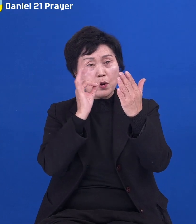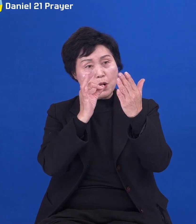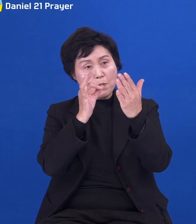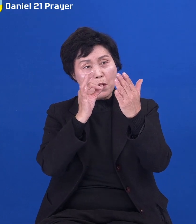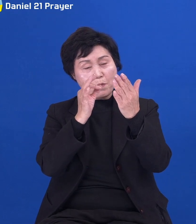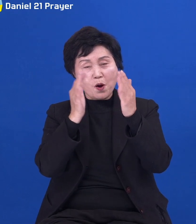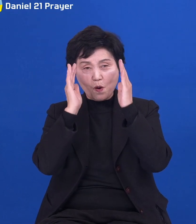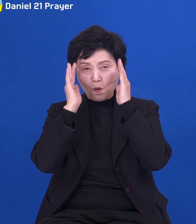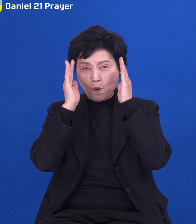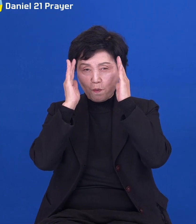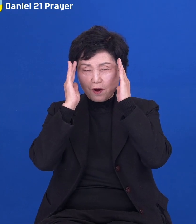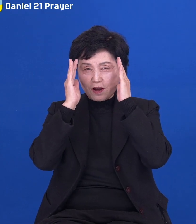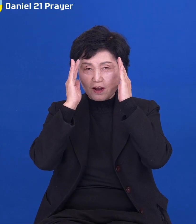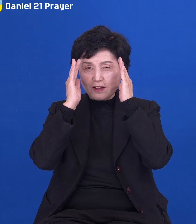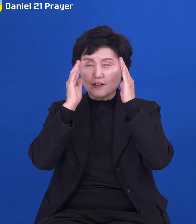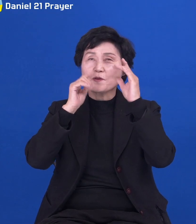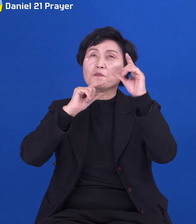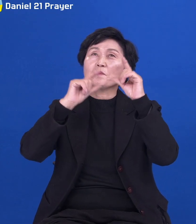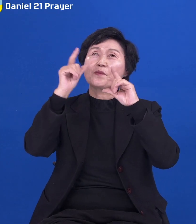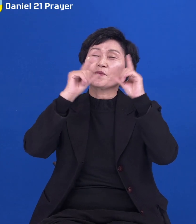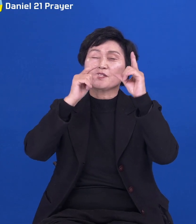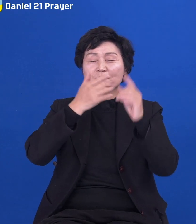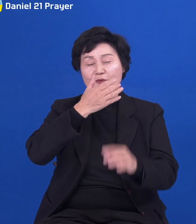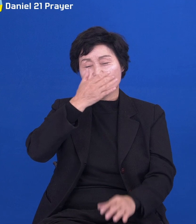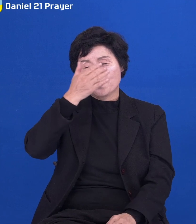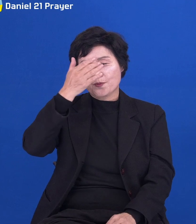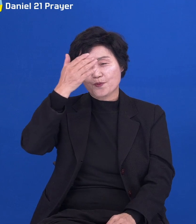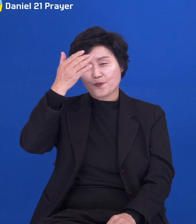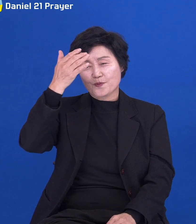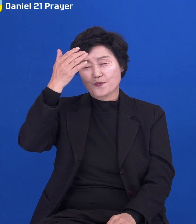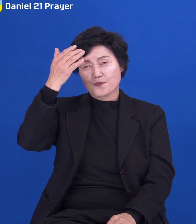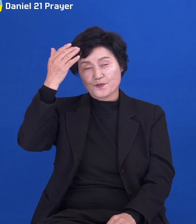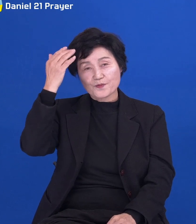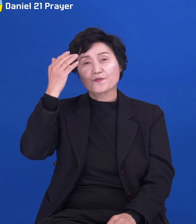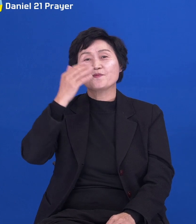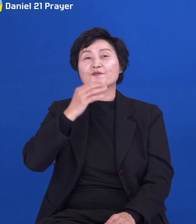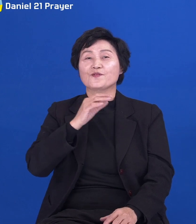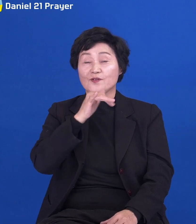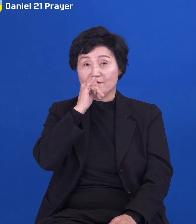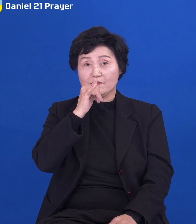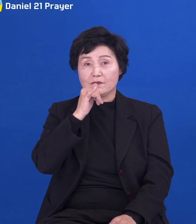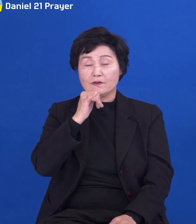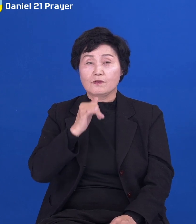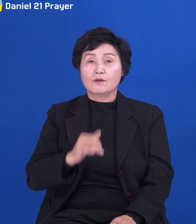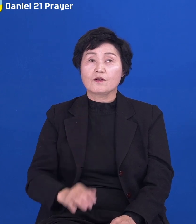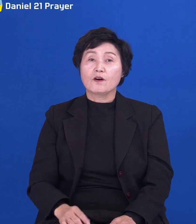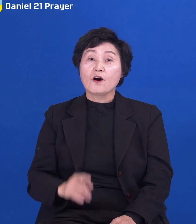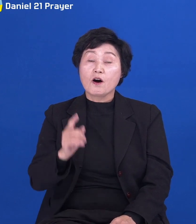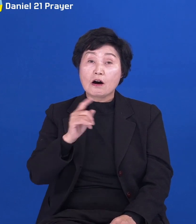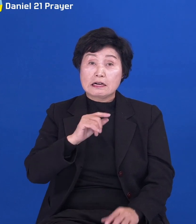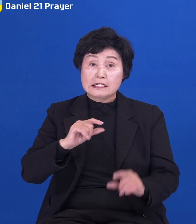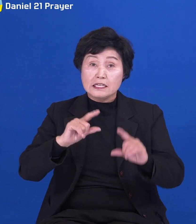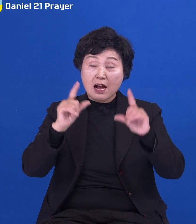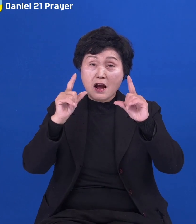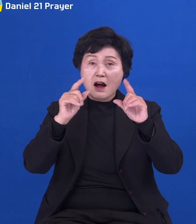모습을 지금 꿈에서 꾸고 있는 거예요. 하루는 도보이브 구르장에 앉아 있는데요, 내 안에 또 다른 나를